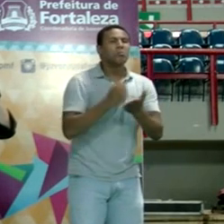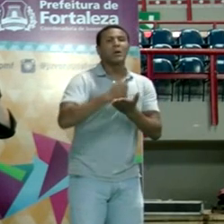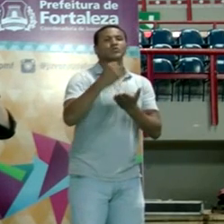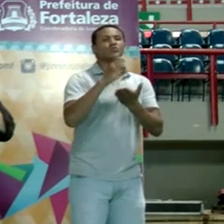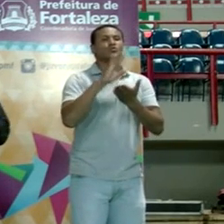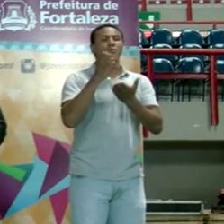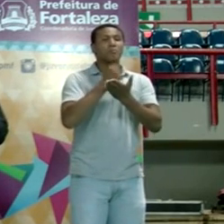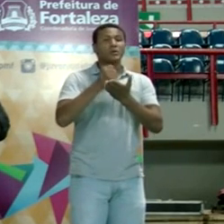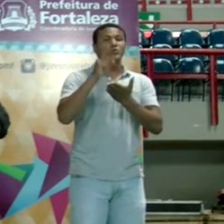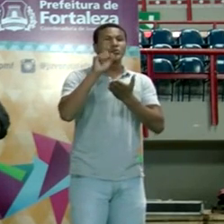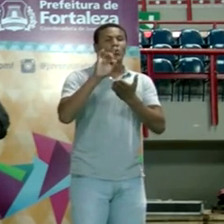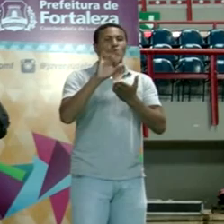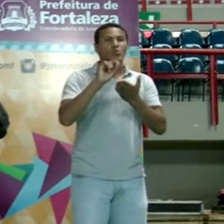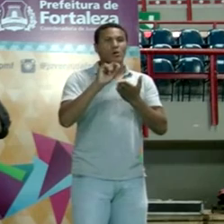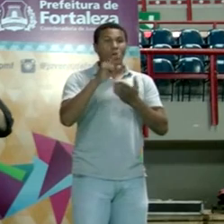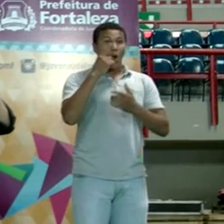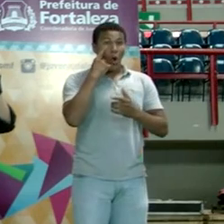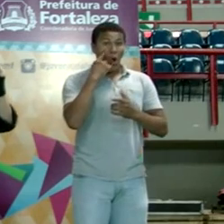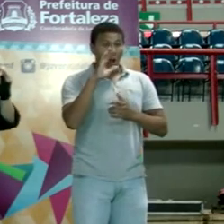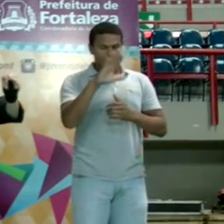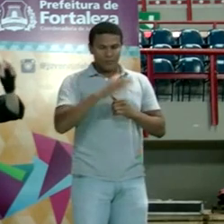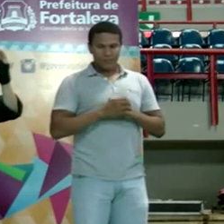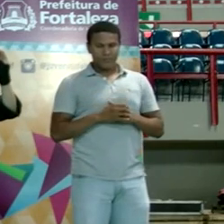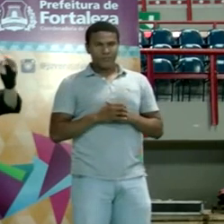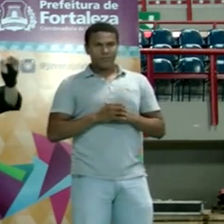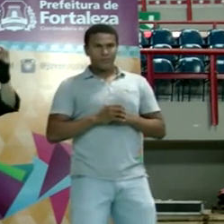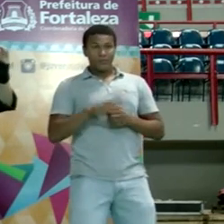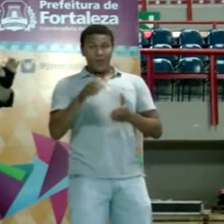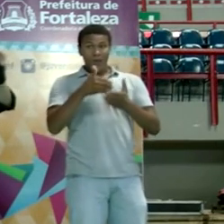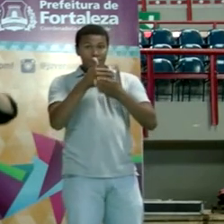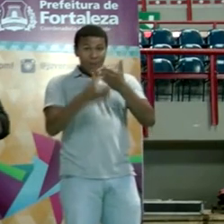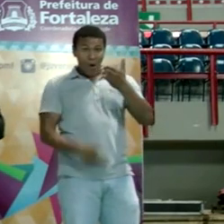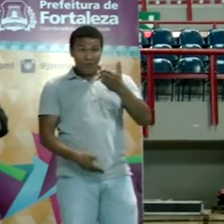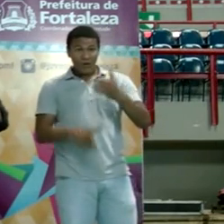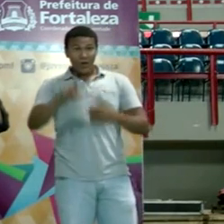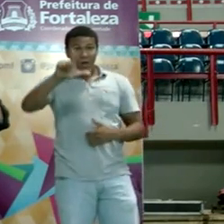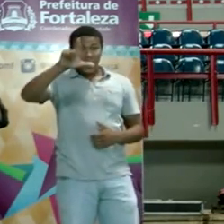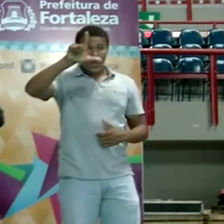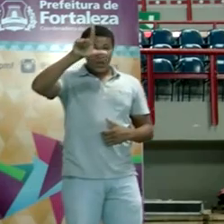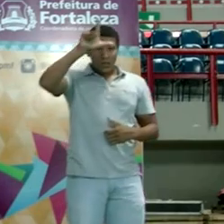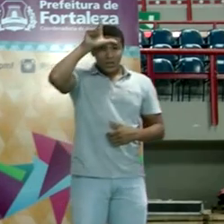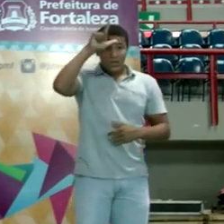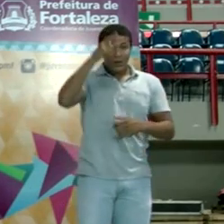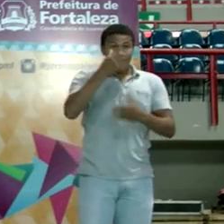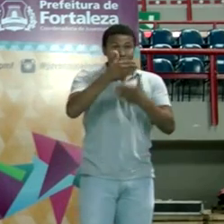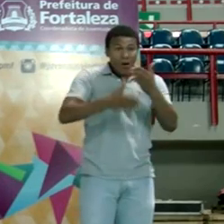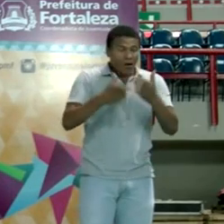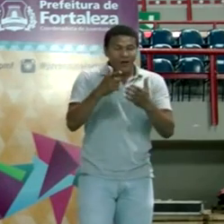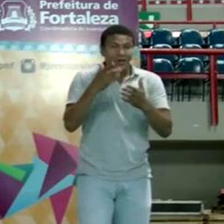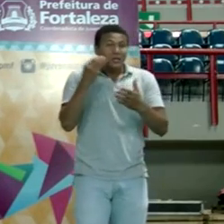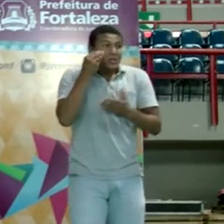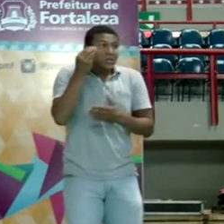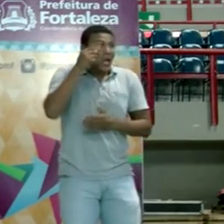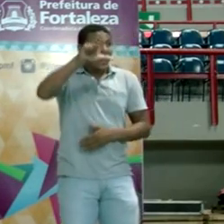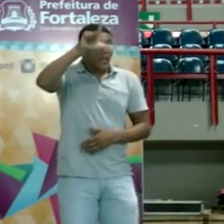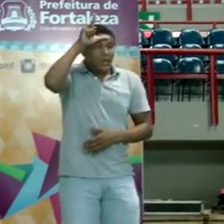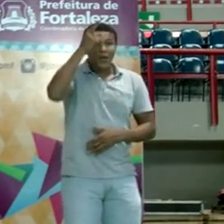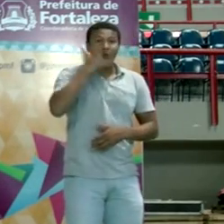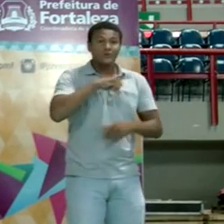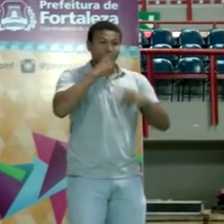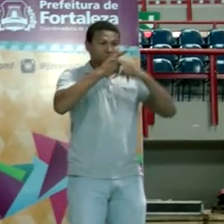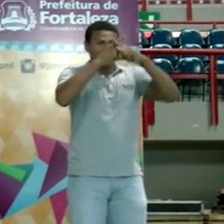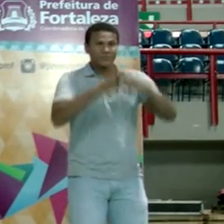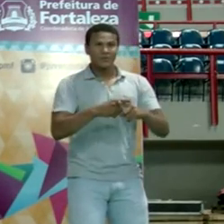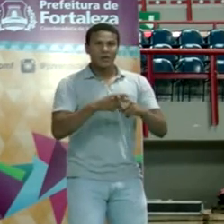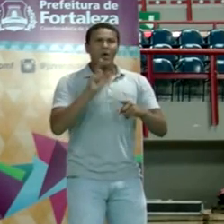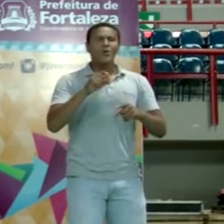dos produtos. Bora lá? Vai ter prova do líder, vai ter prova do anjo. A prova envolve um